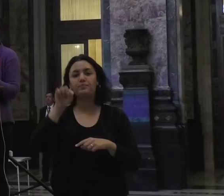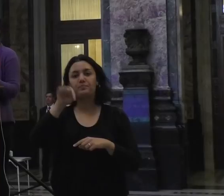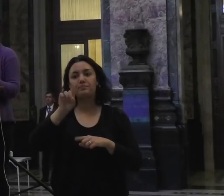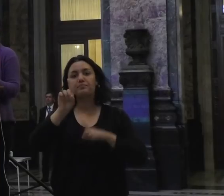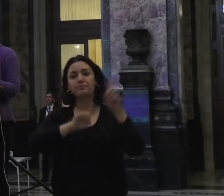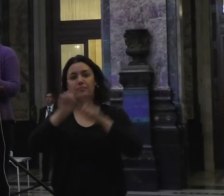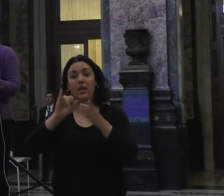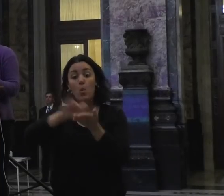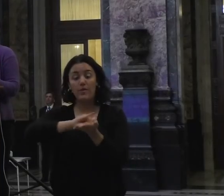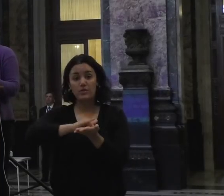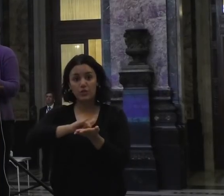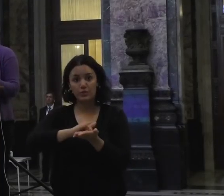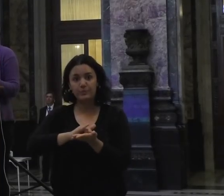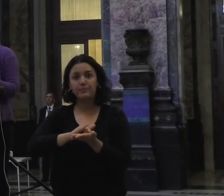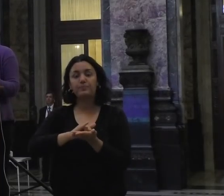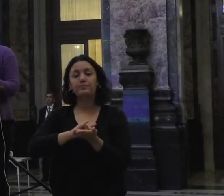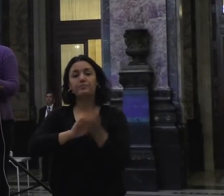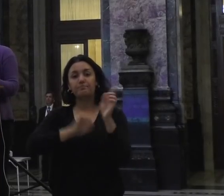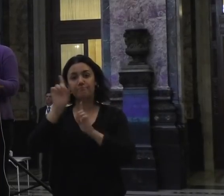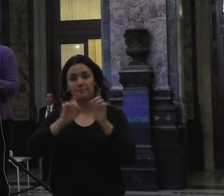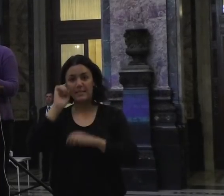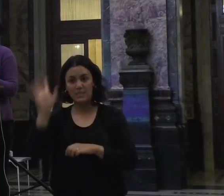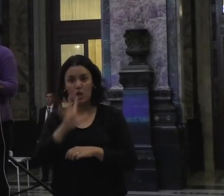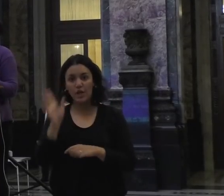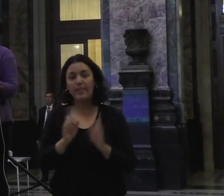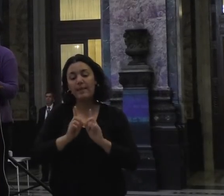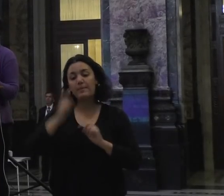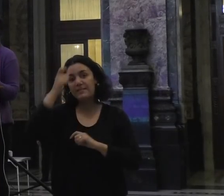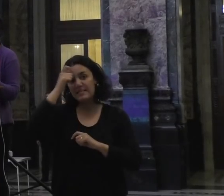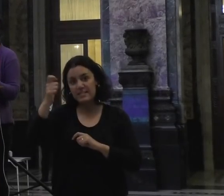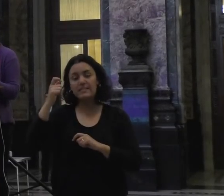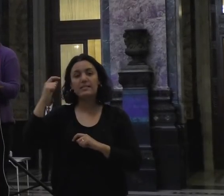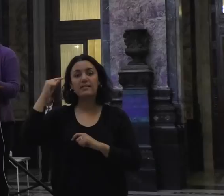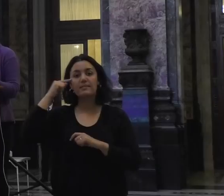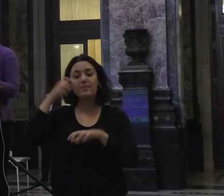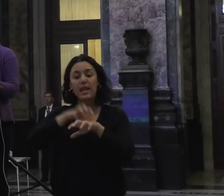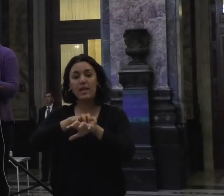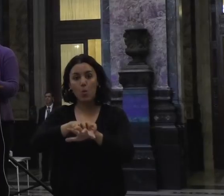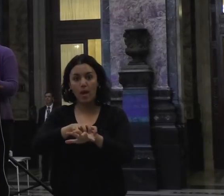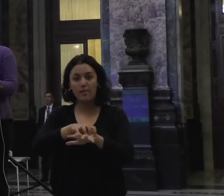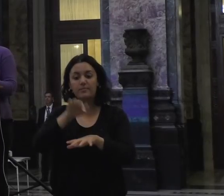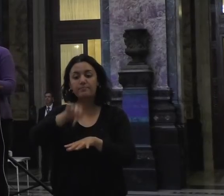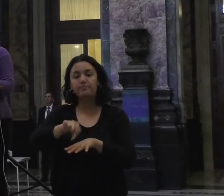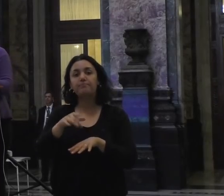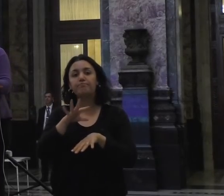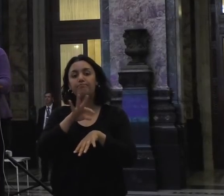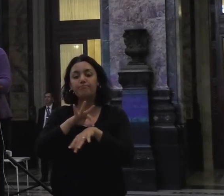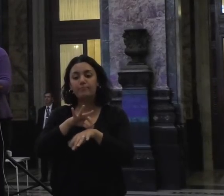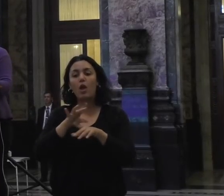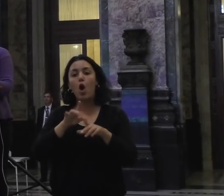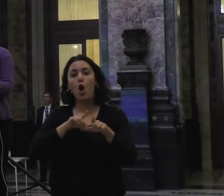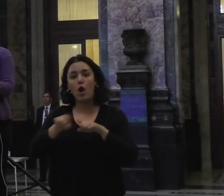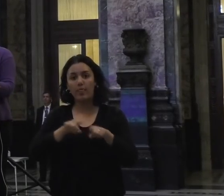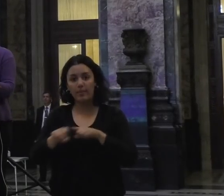en psicología y ciencias neurales y dirige el laboratorio de atención. Utiliza